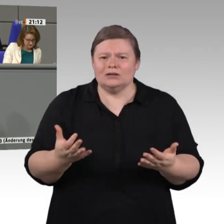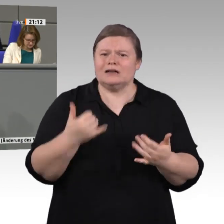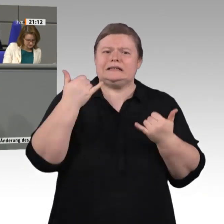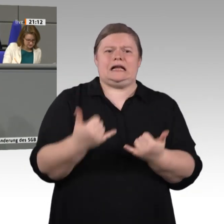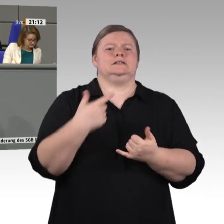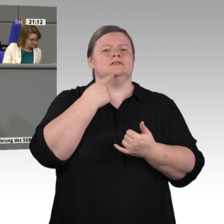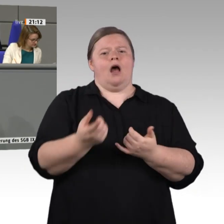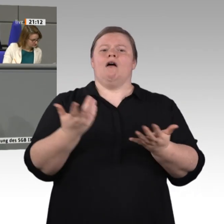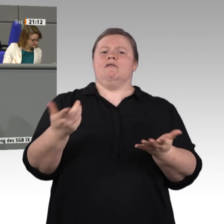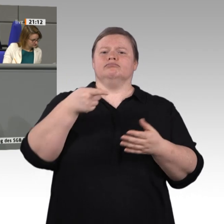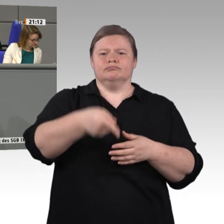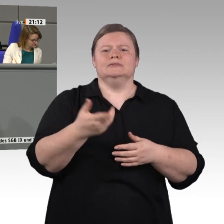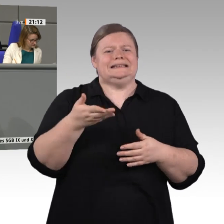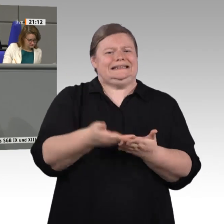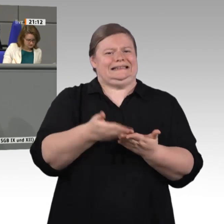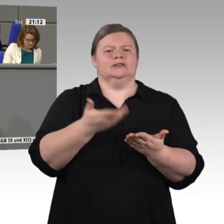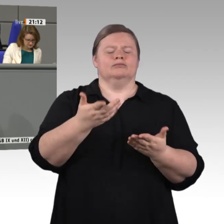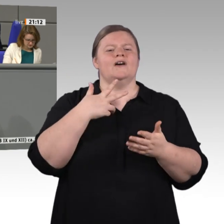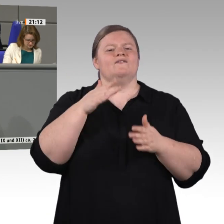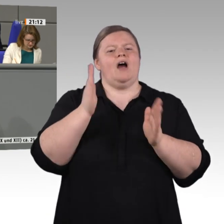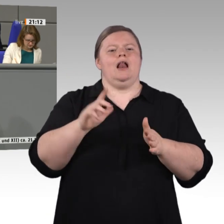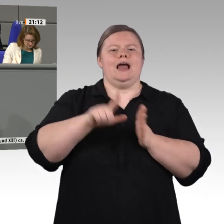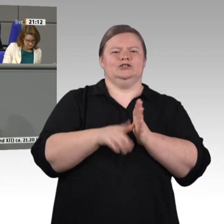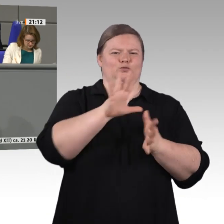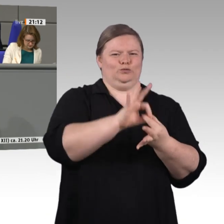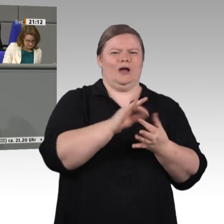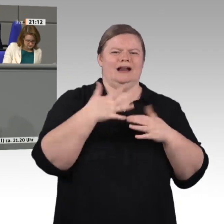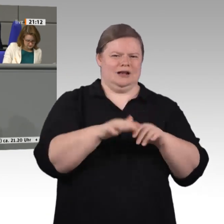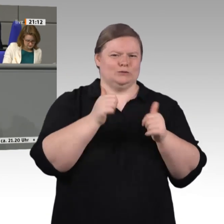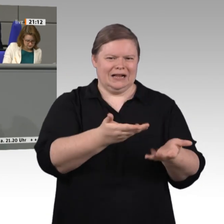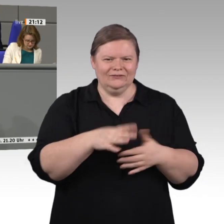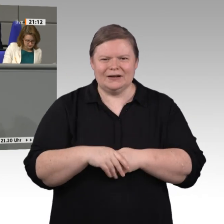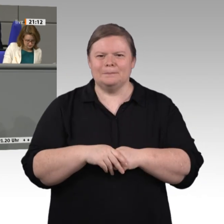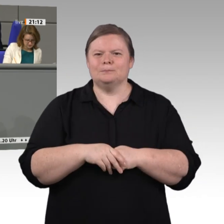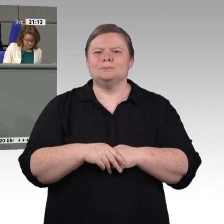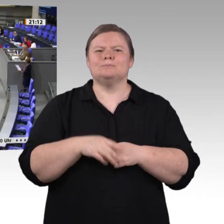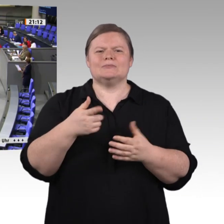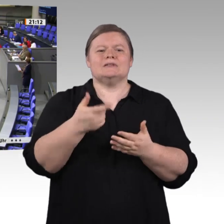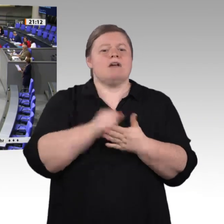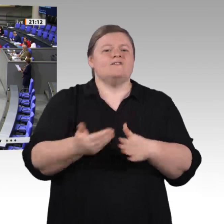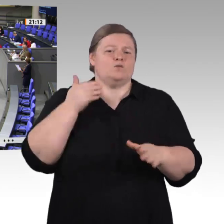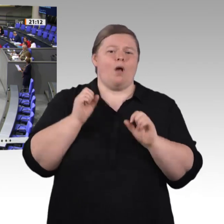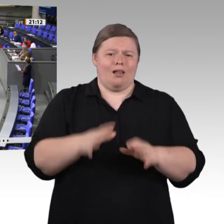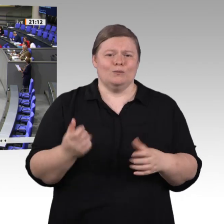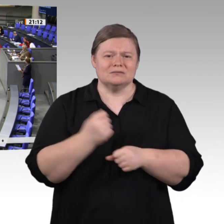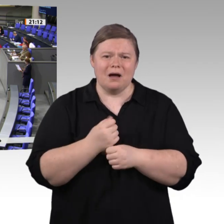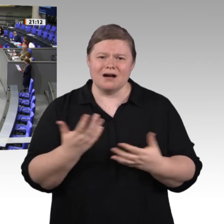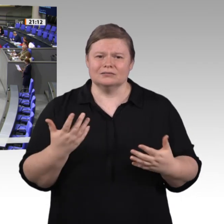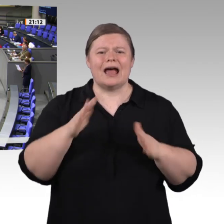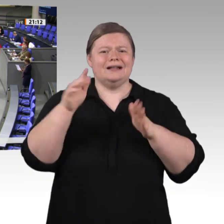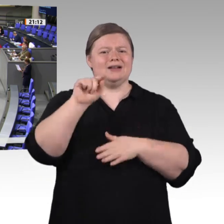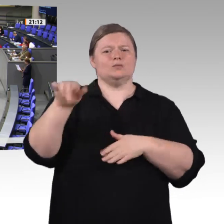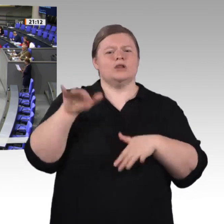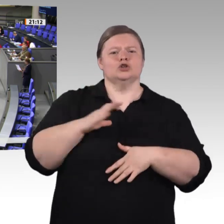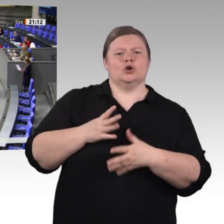den Einrichtungen. Wenn das Personenzentriertheit ist, kann ich Ihnen nur sagen, das versteht niemand. Sie hätten